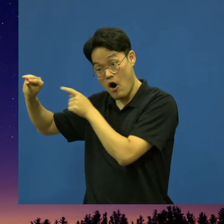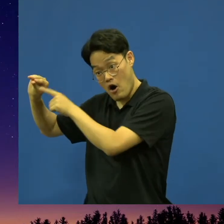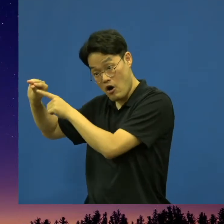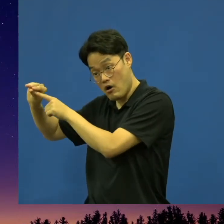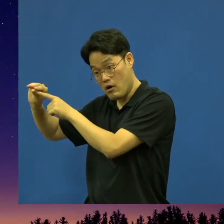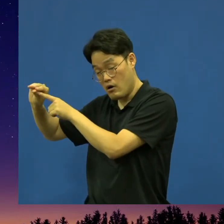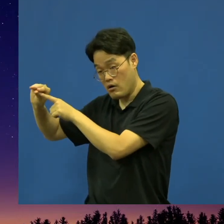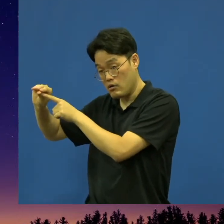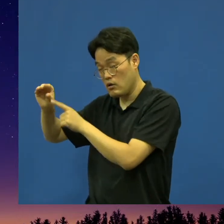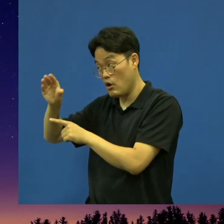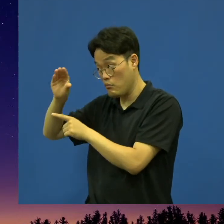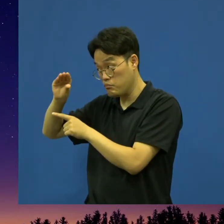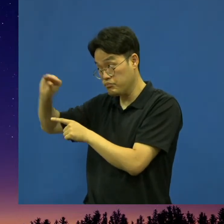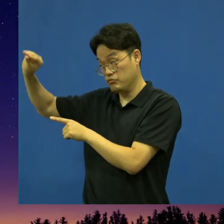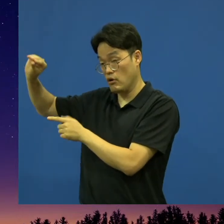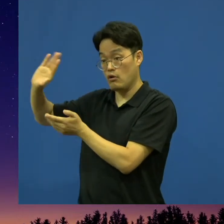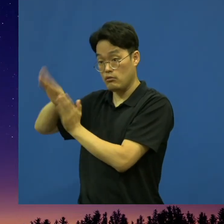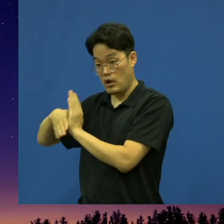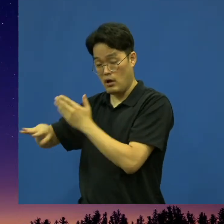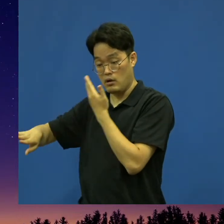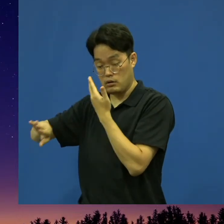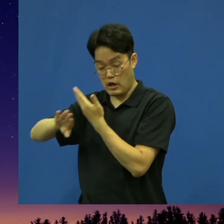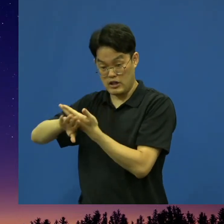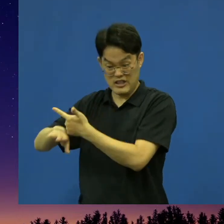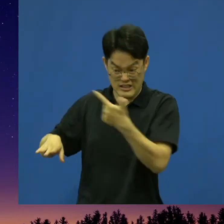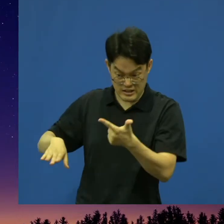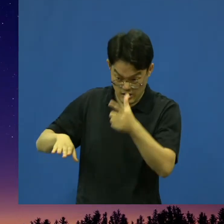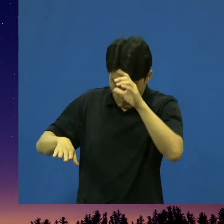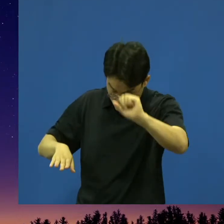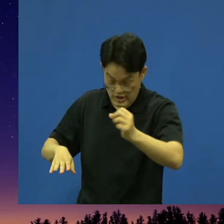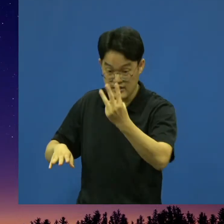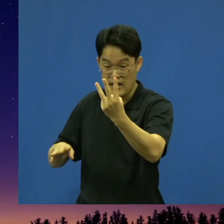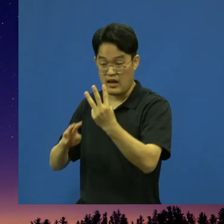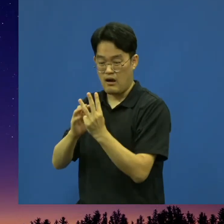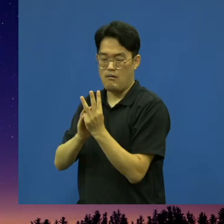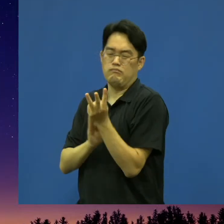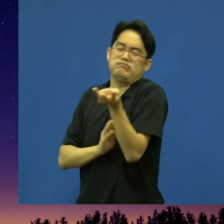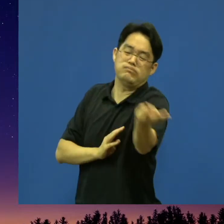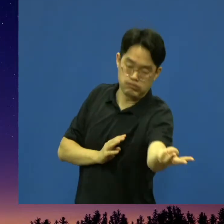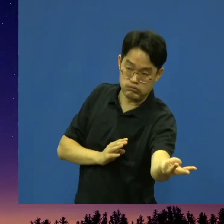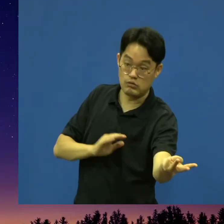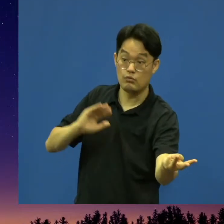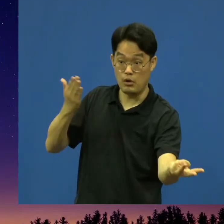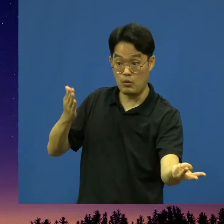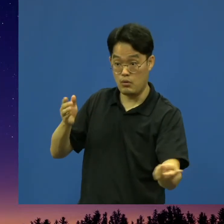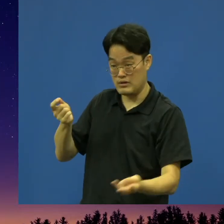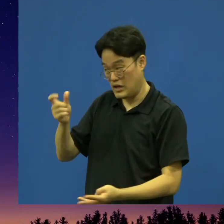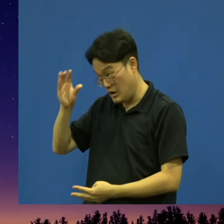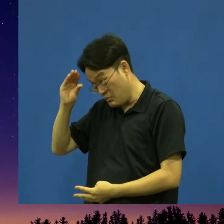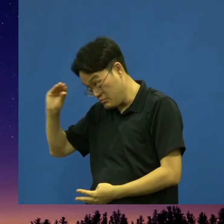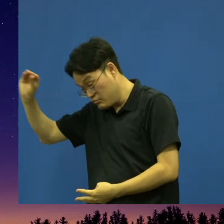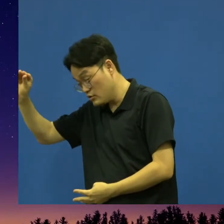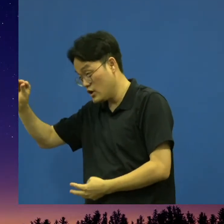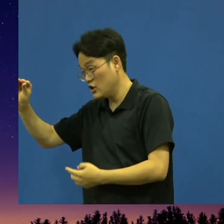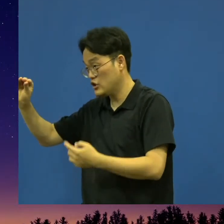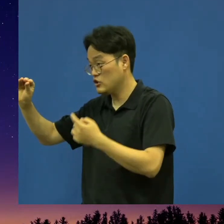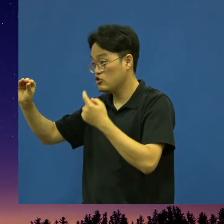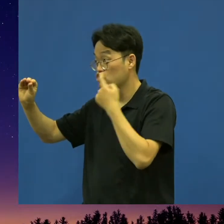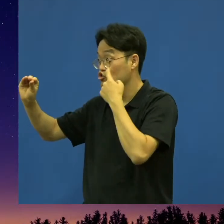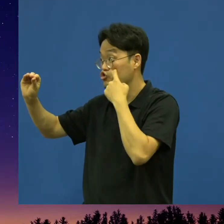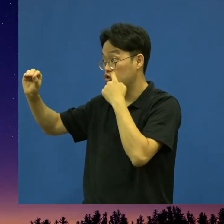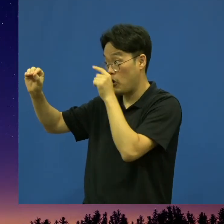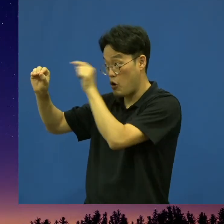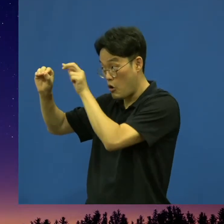앞에서 뿌리까지 뽑혔으며 이 작은 뿔에는 사람의 눈 같은 눈들이 있고 또 입이 있어 큰